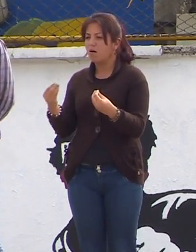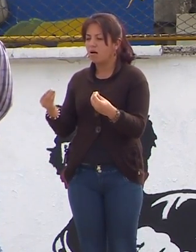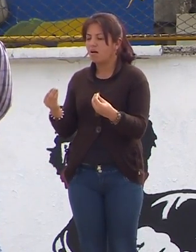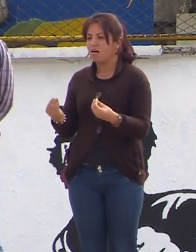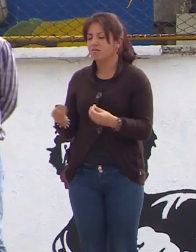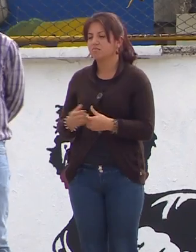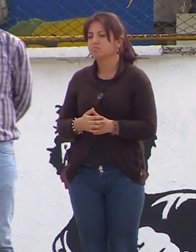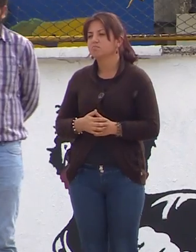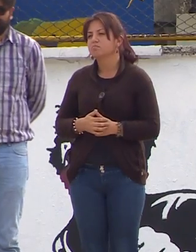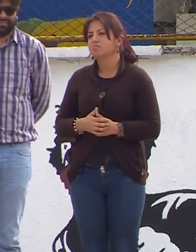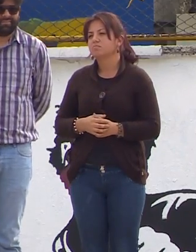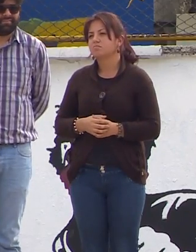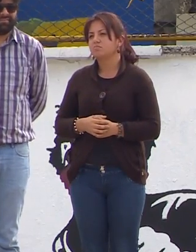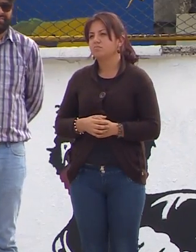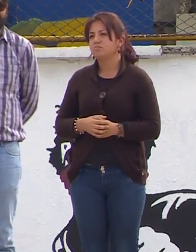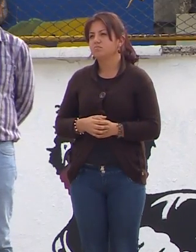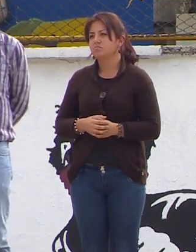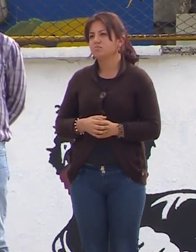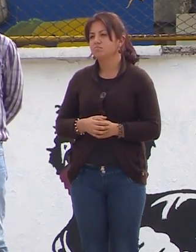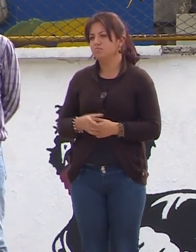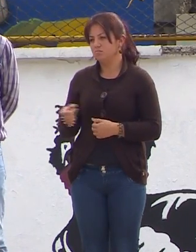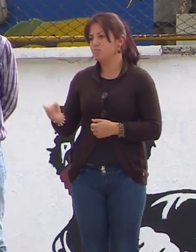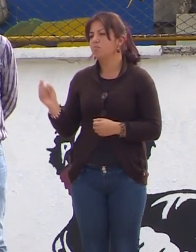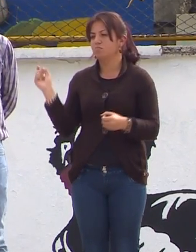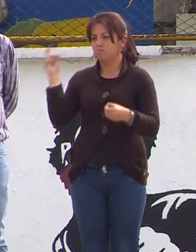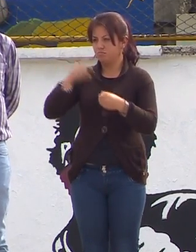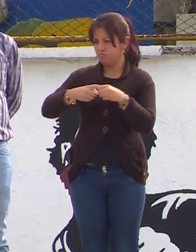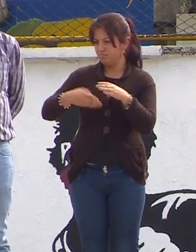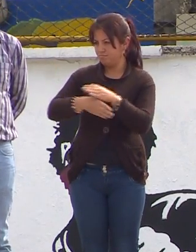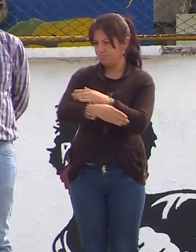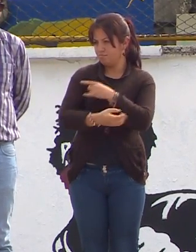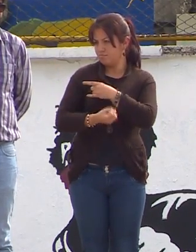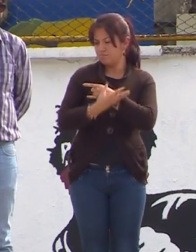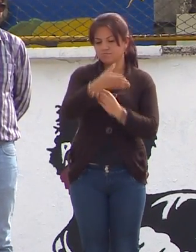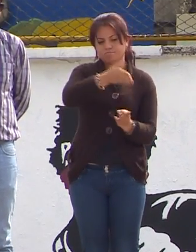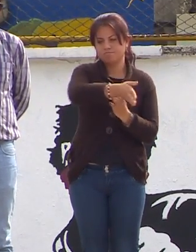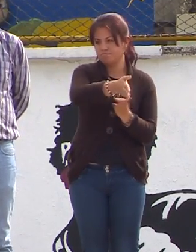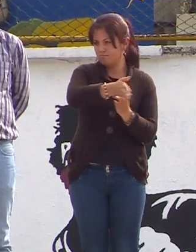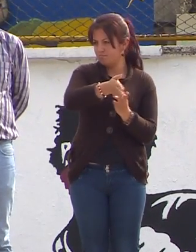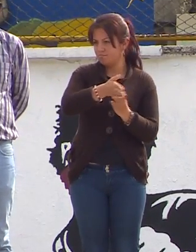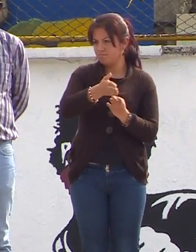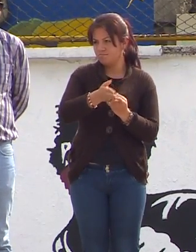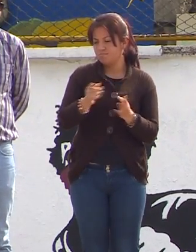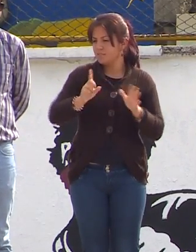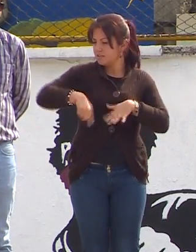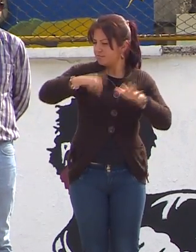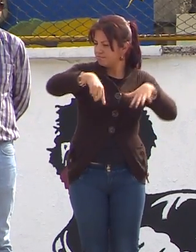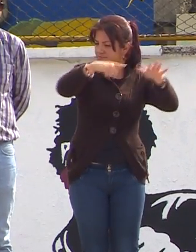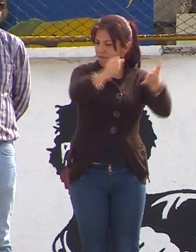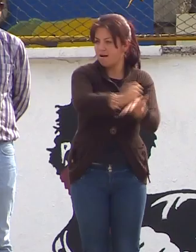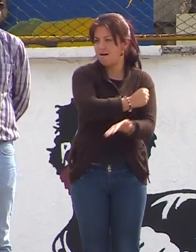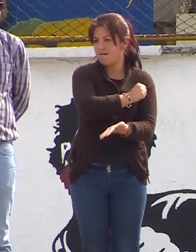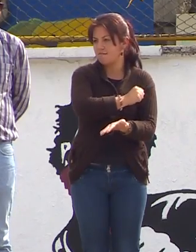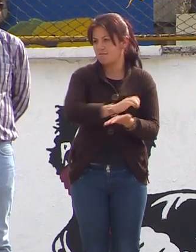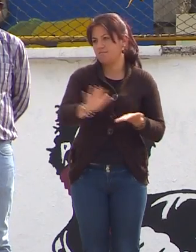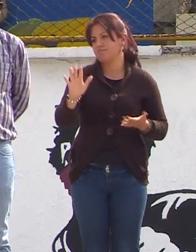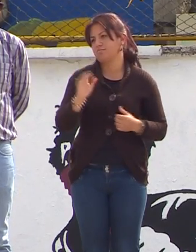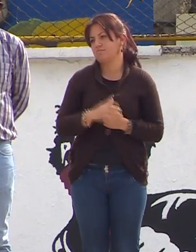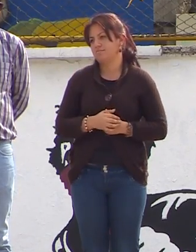cursar todos los semestres de toda su carrera totalmente